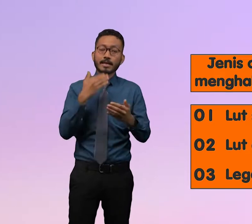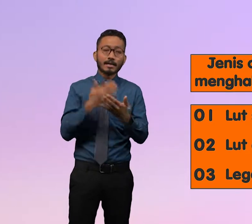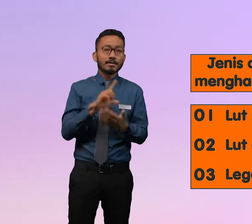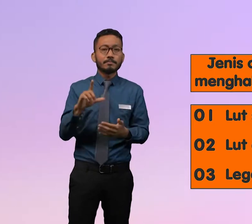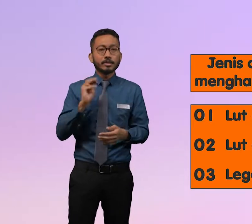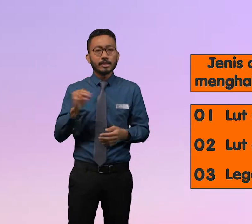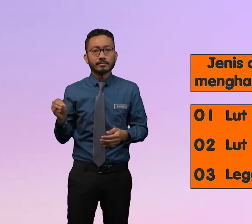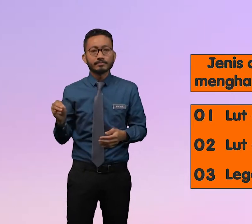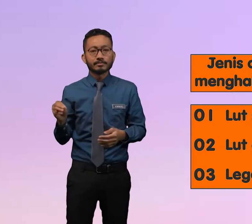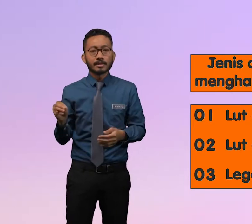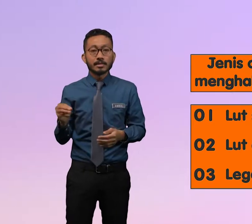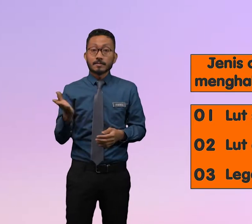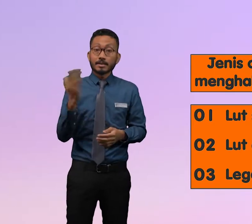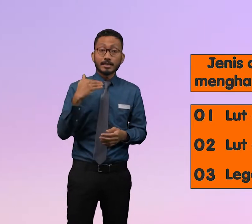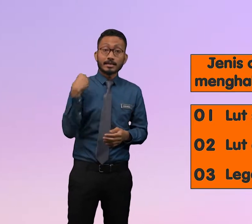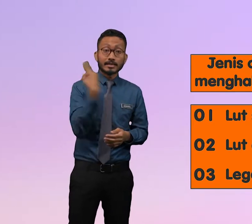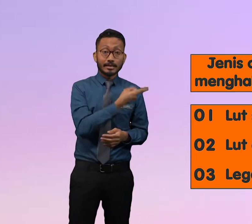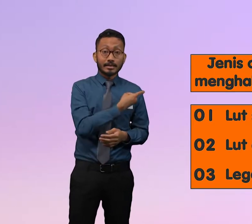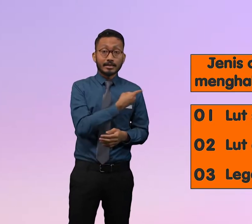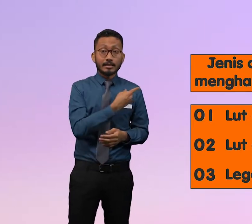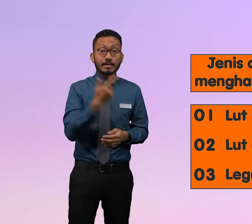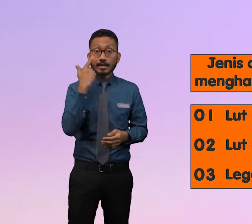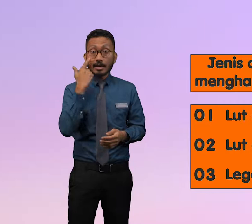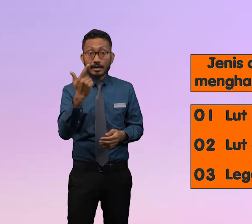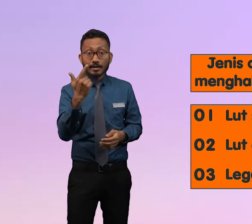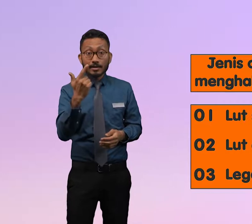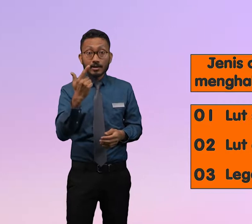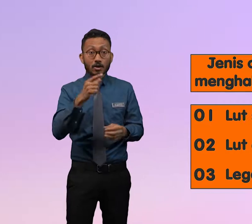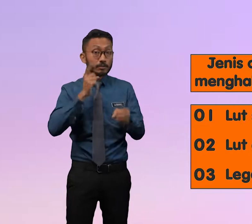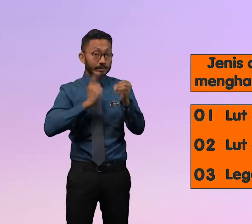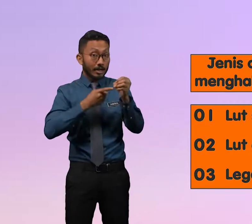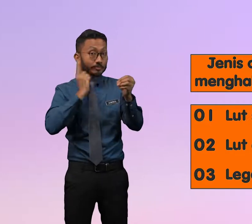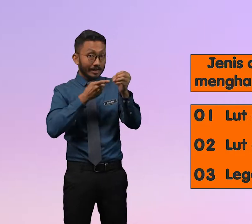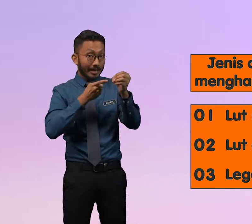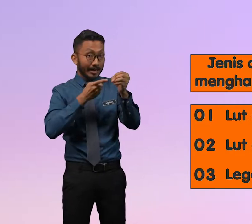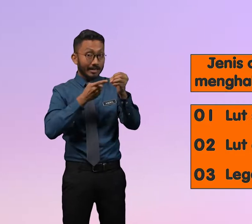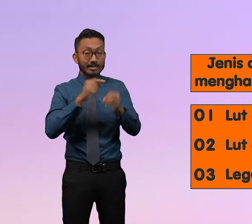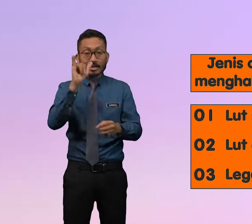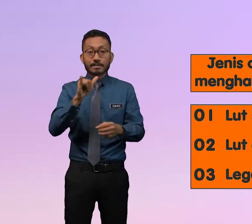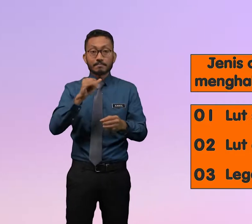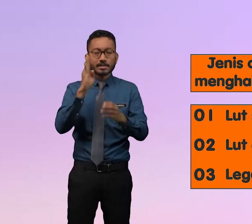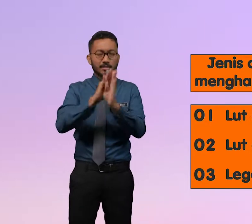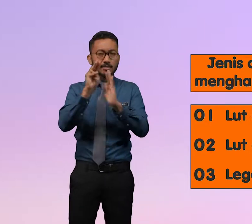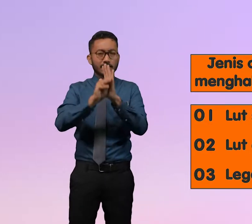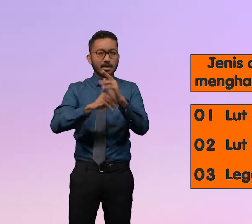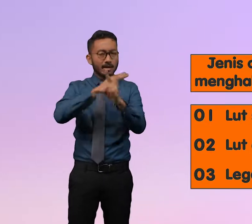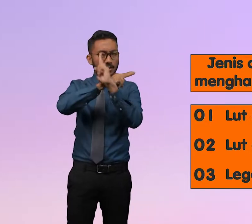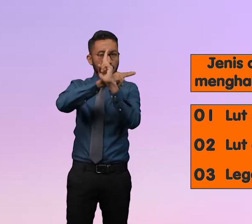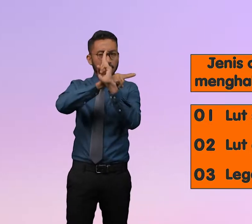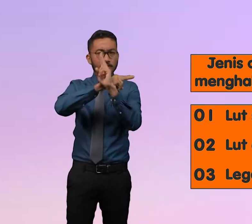Baiklah, mulai. Mari kita lihat objek-objek yang mengalah